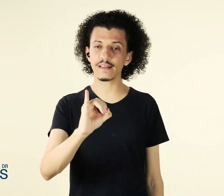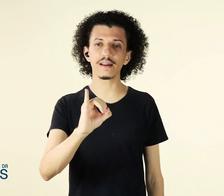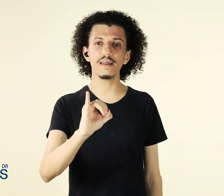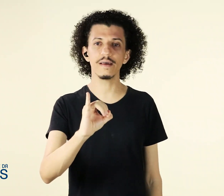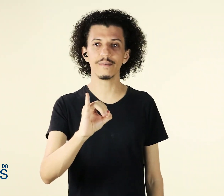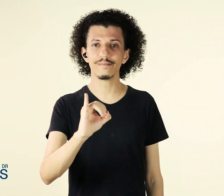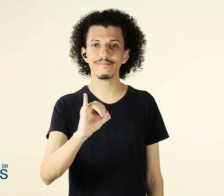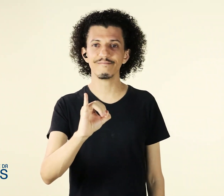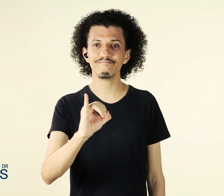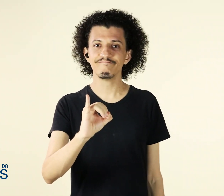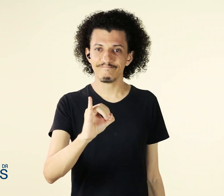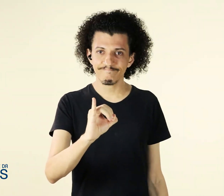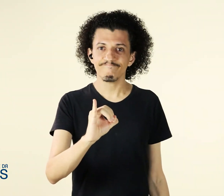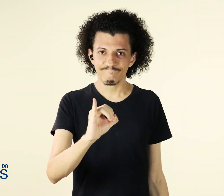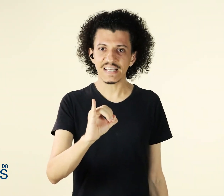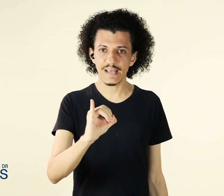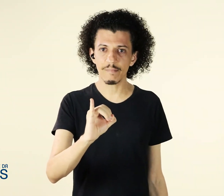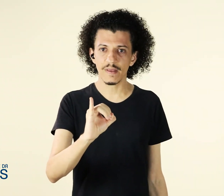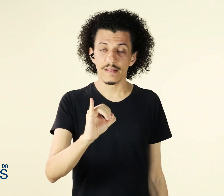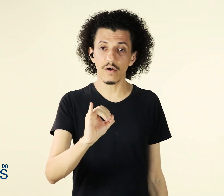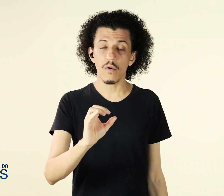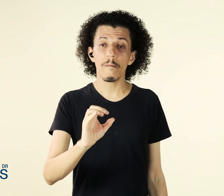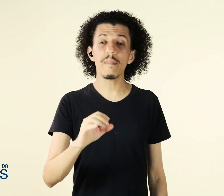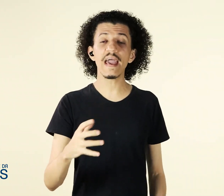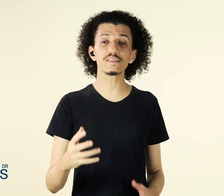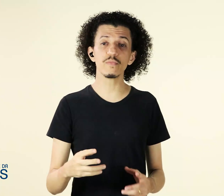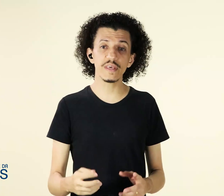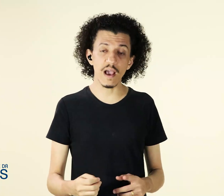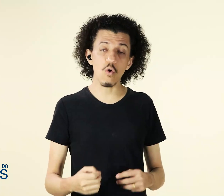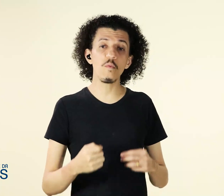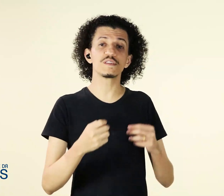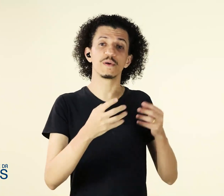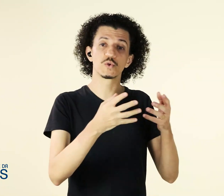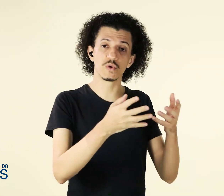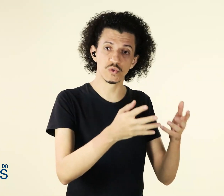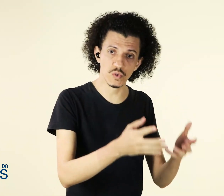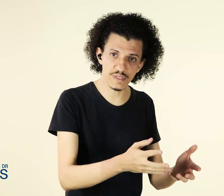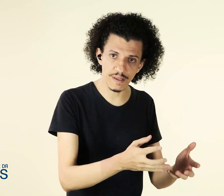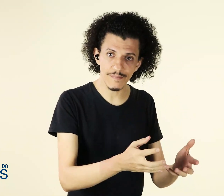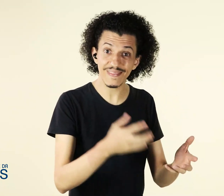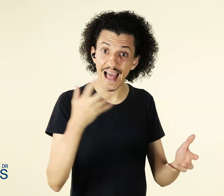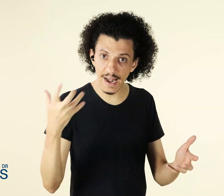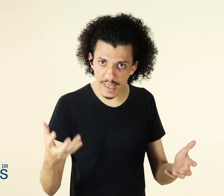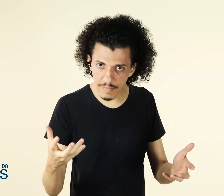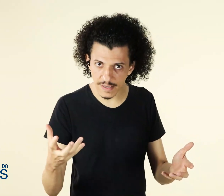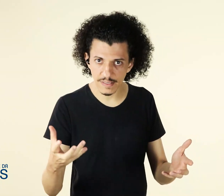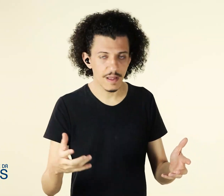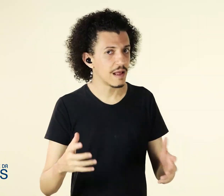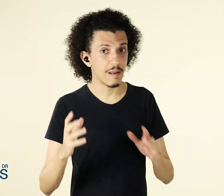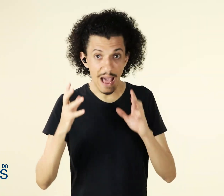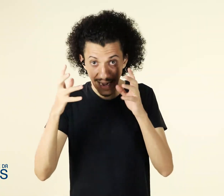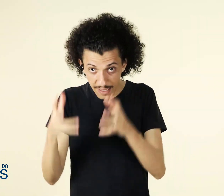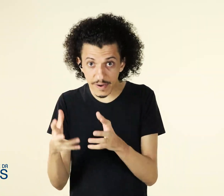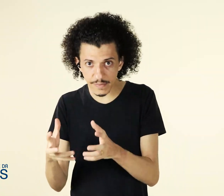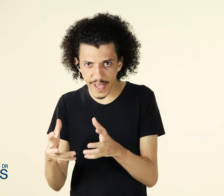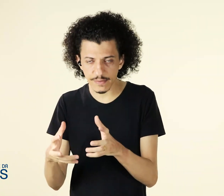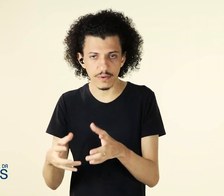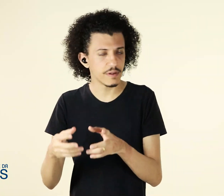letra I. Percebe? Então, mesmo que algumas pessoas usem na Libras, a Libras mesmo não